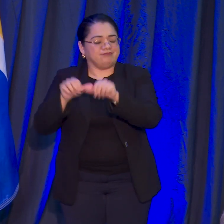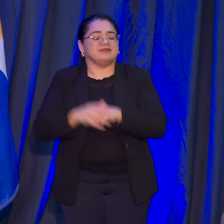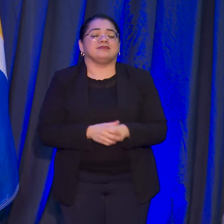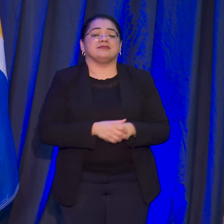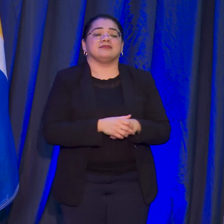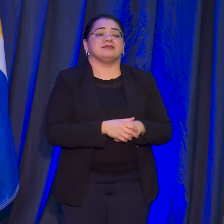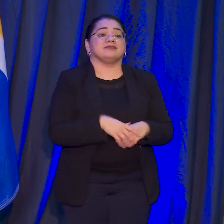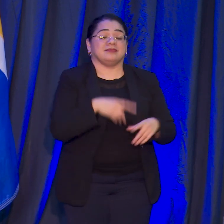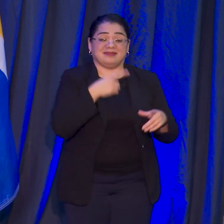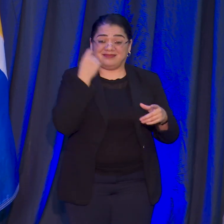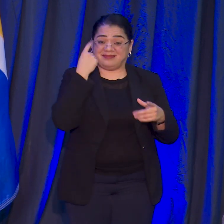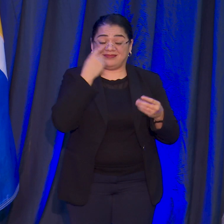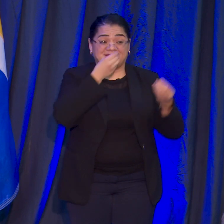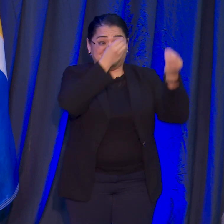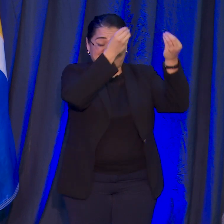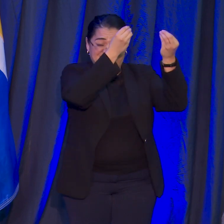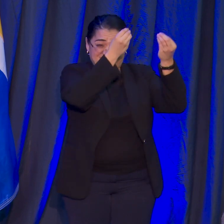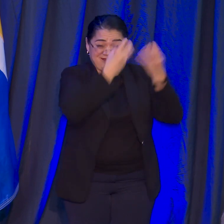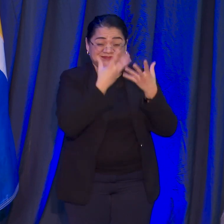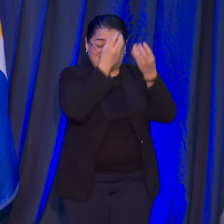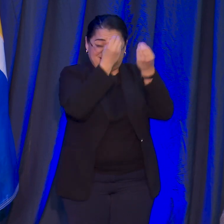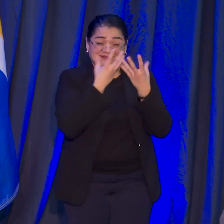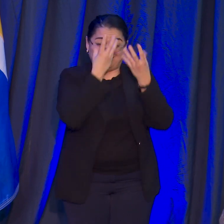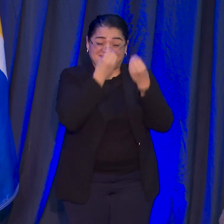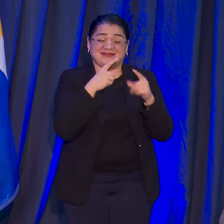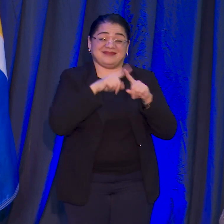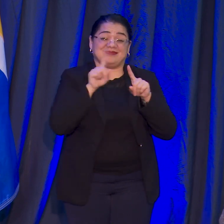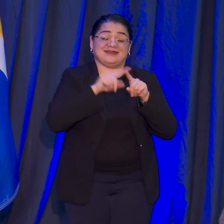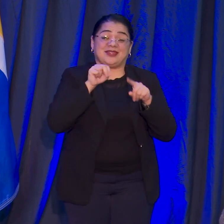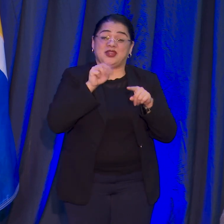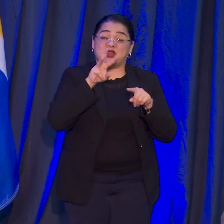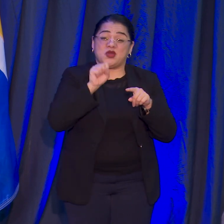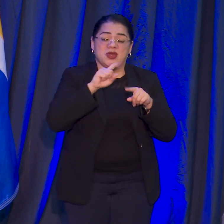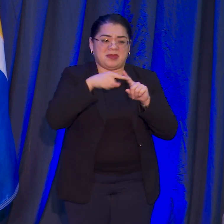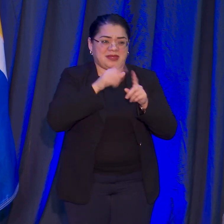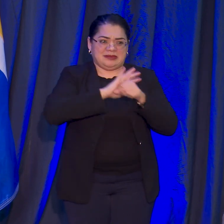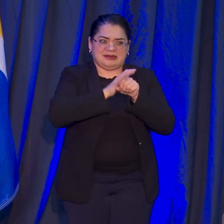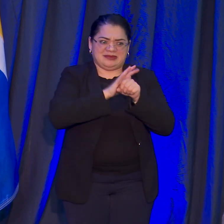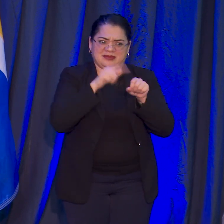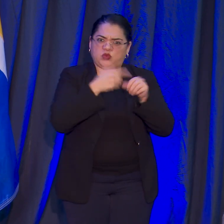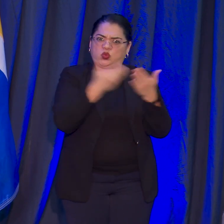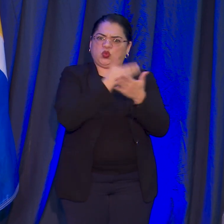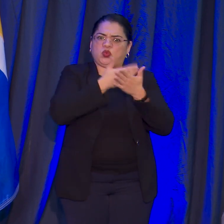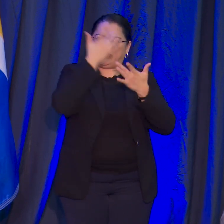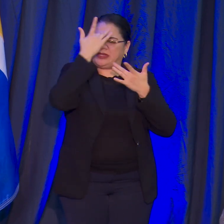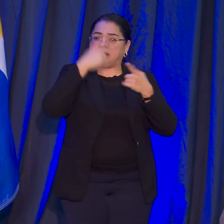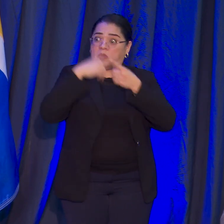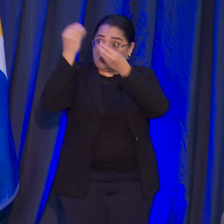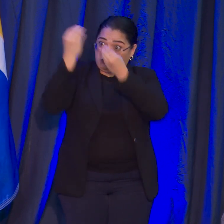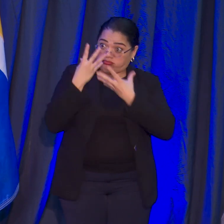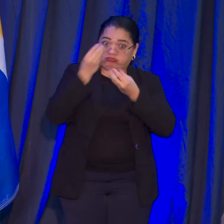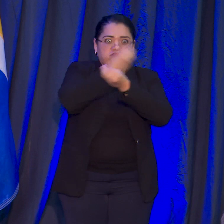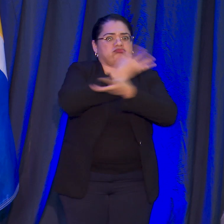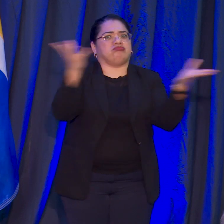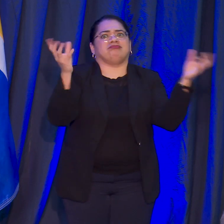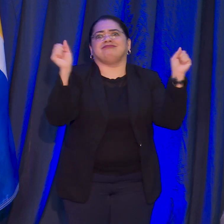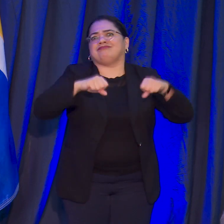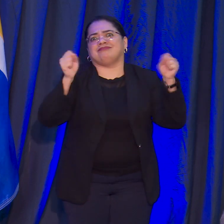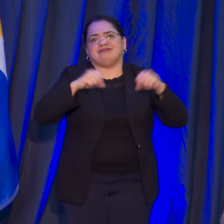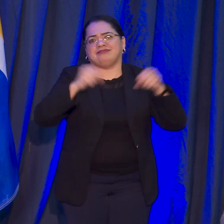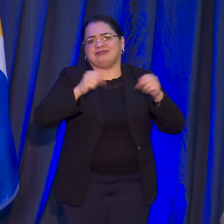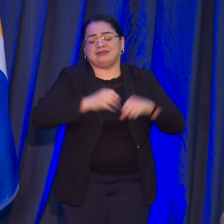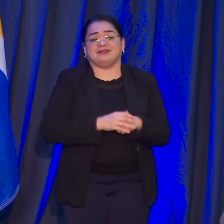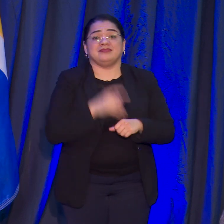aprendemos más de esta enfermedad, pero realmente todavía nos falta más. Lo que sí sabemos hasta ahorita es que más